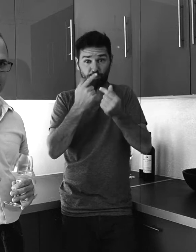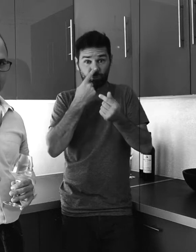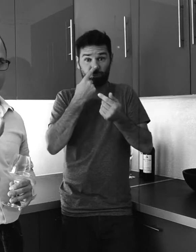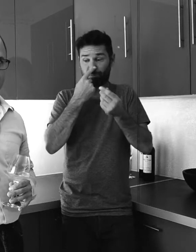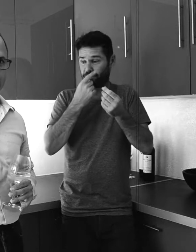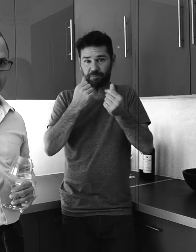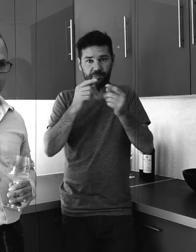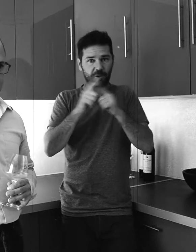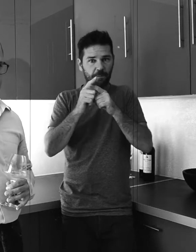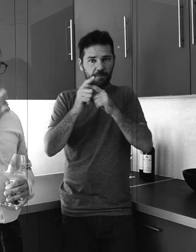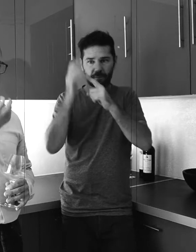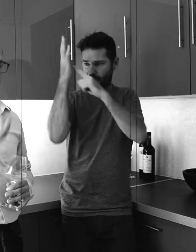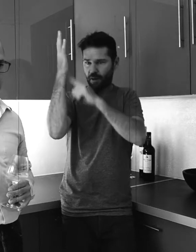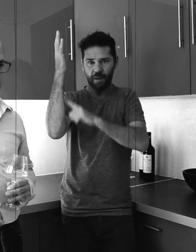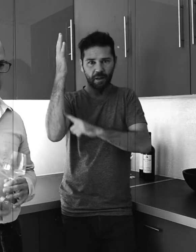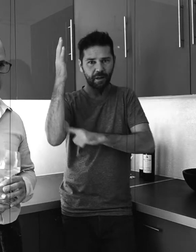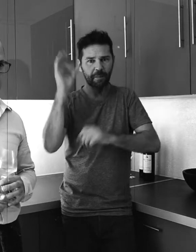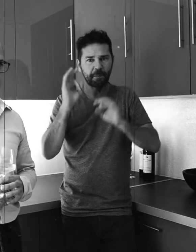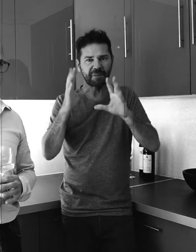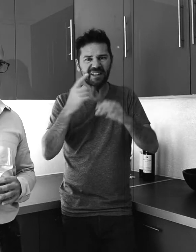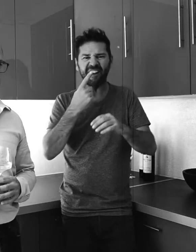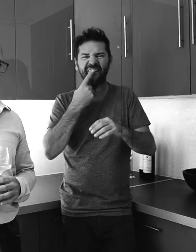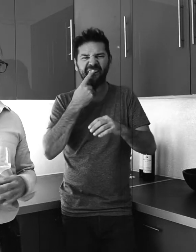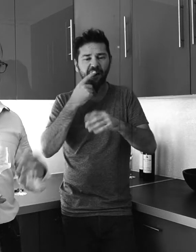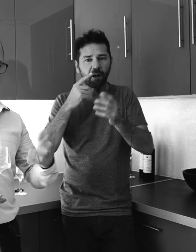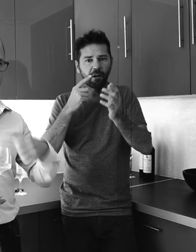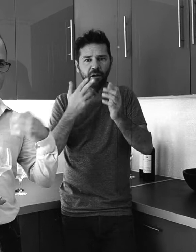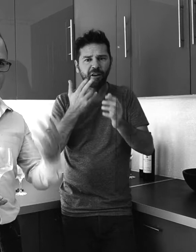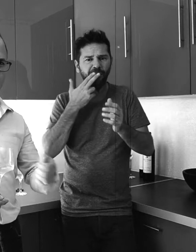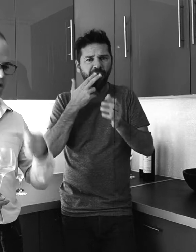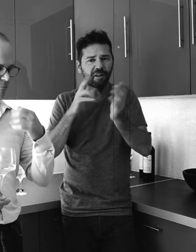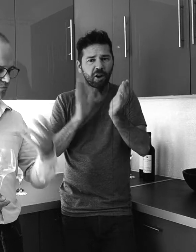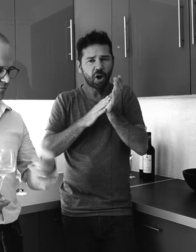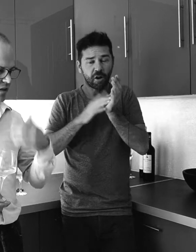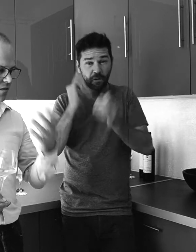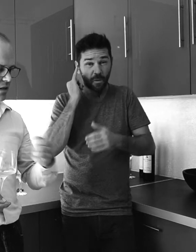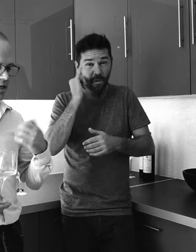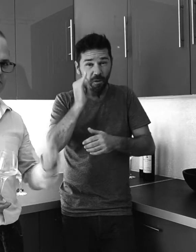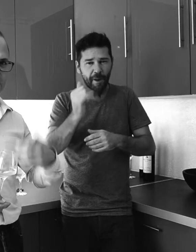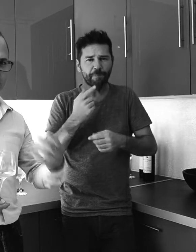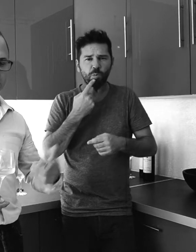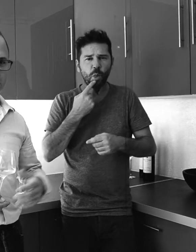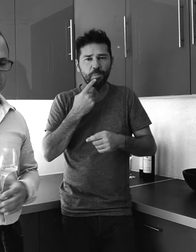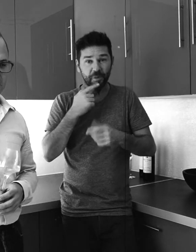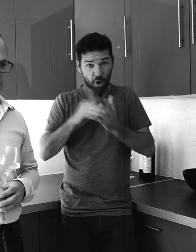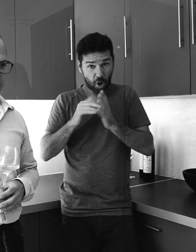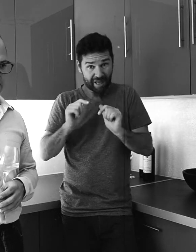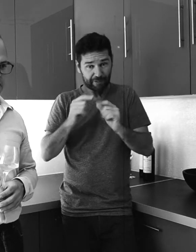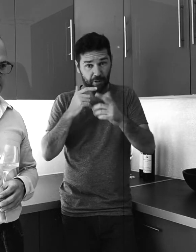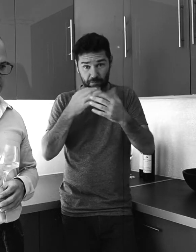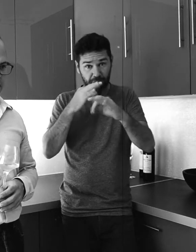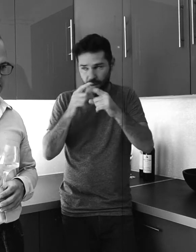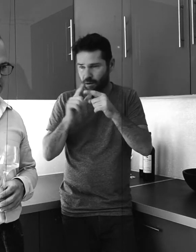d'avoir la résine de pin qui reste collée aux dents, un arôme qui reste très longtemps. Là je l'ai encore,